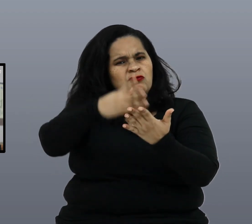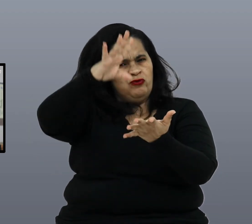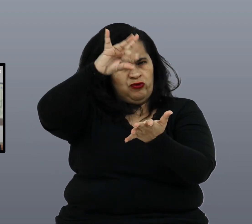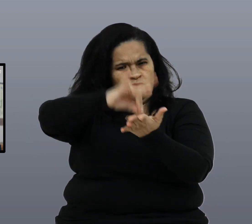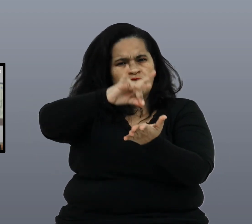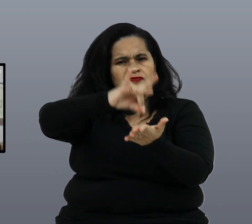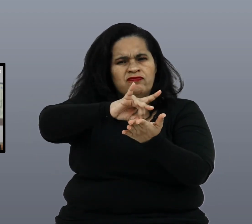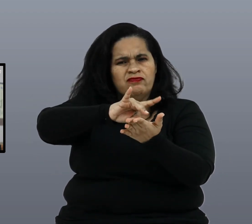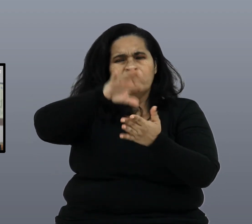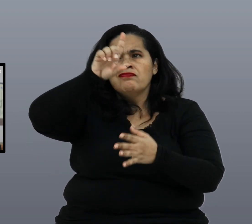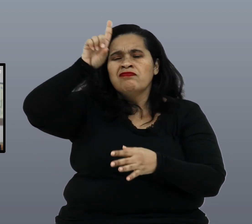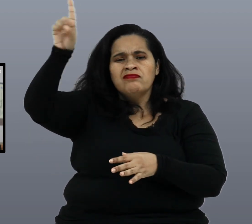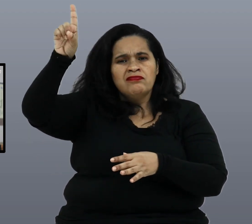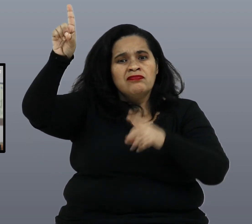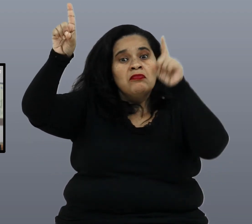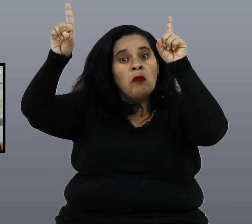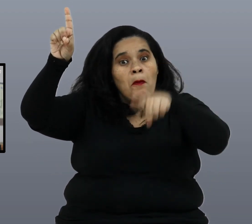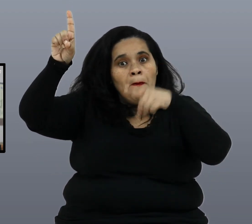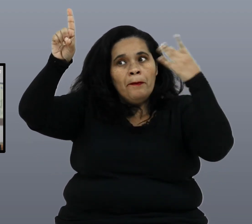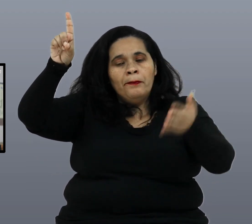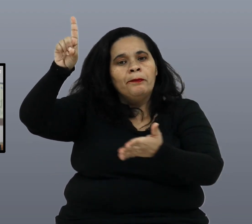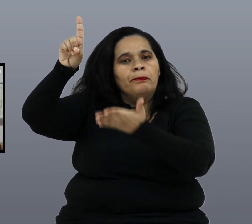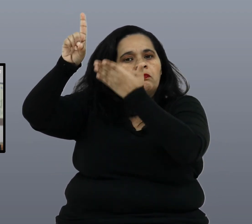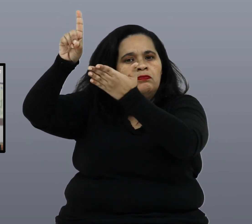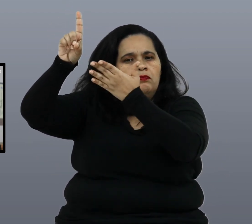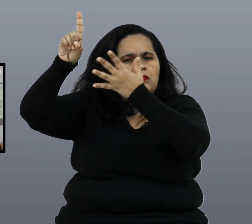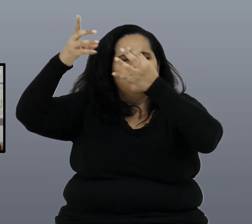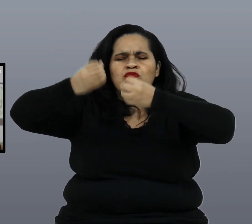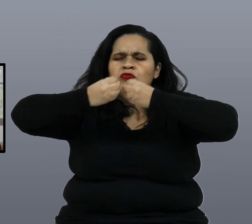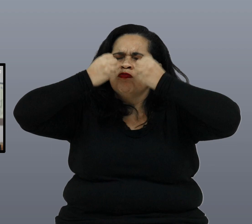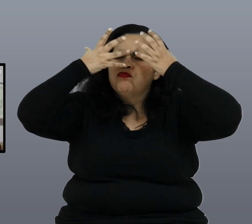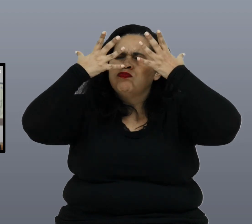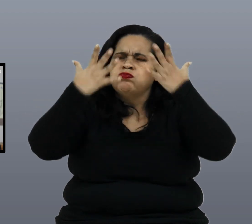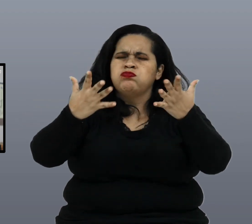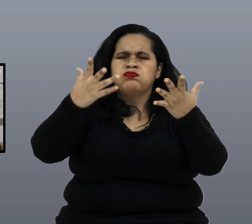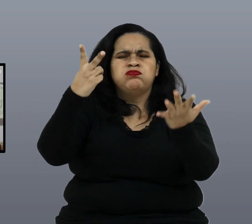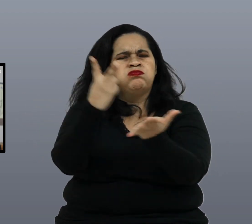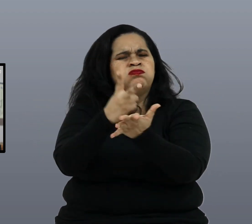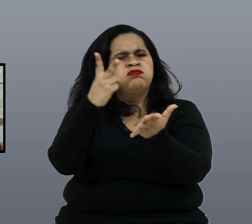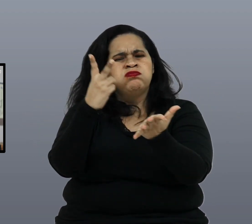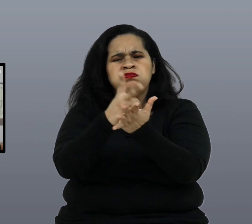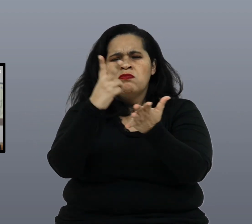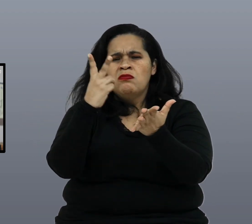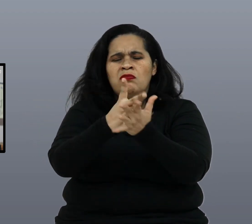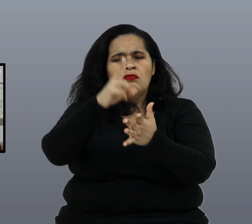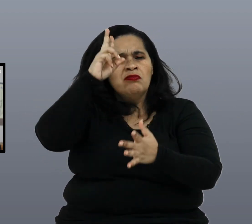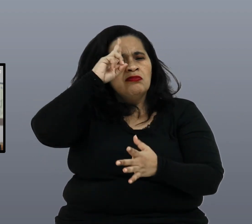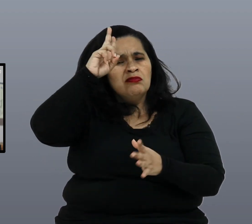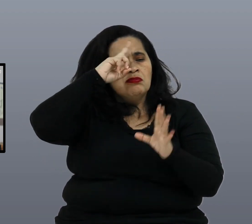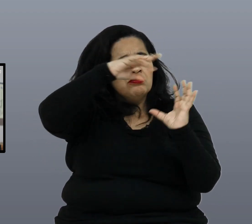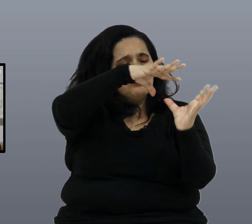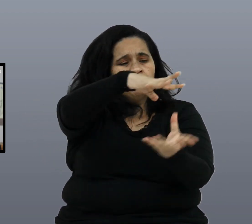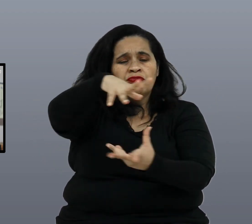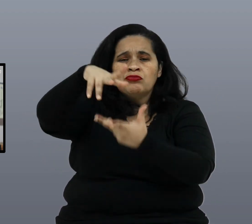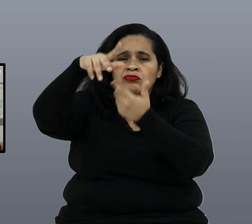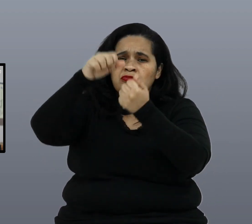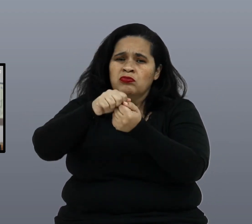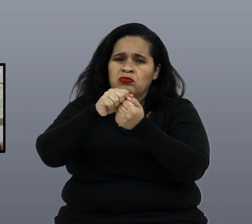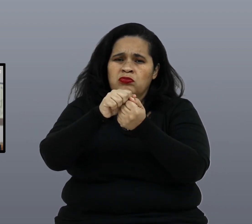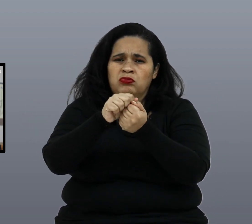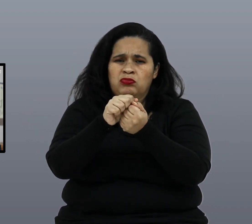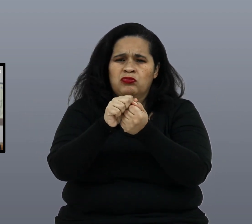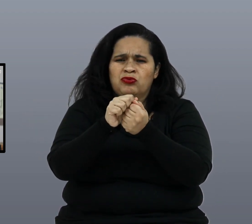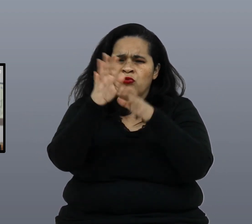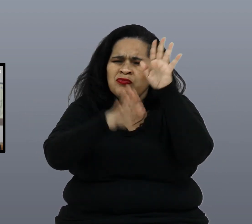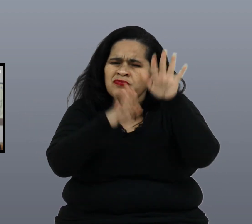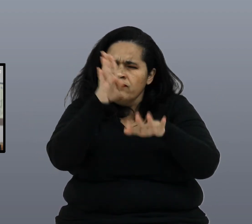que Ele continua sendo Deus, Ele continua sendo bom, Ele continua conduzindo a história da humanidade. Por mais difícil